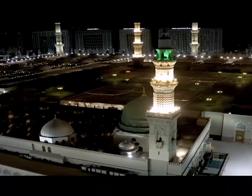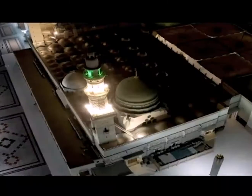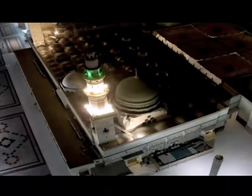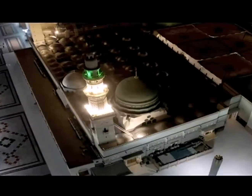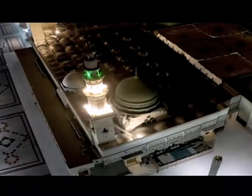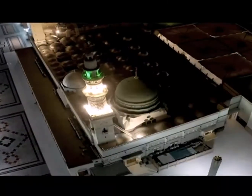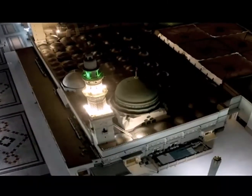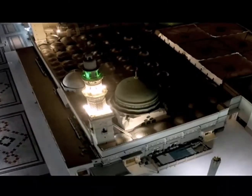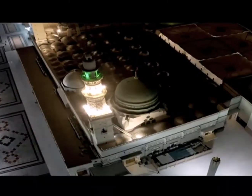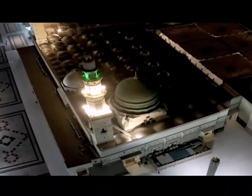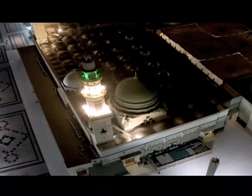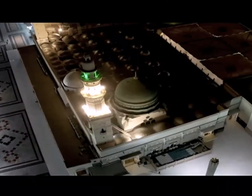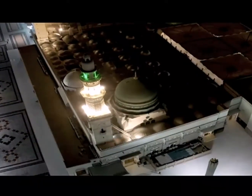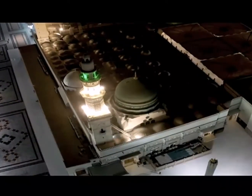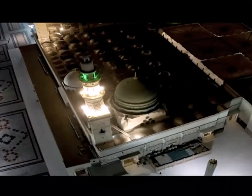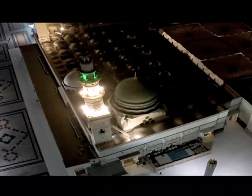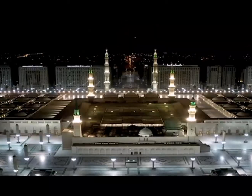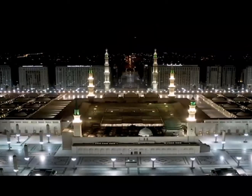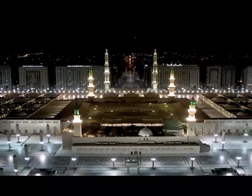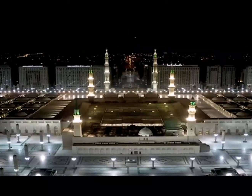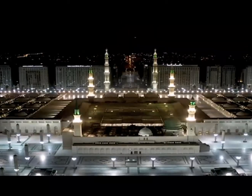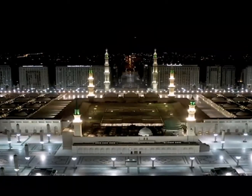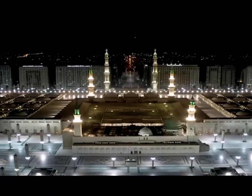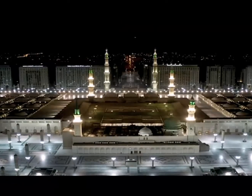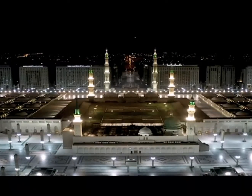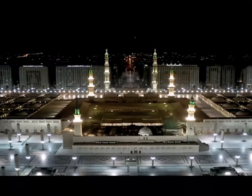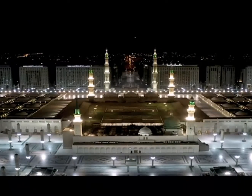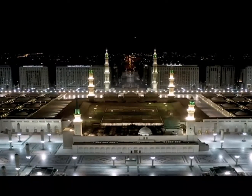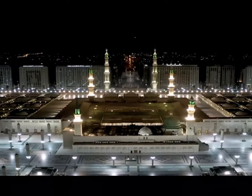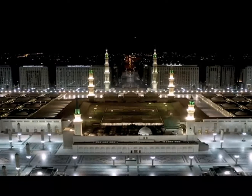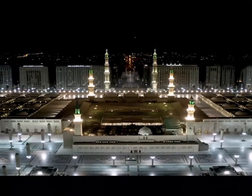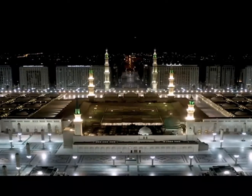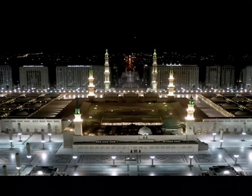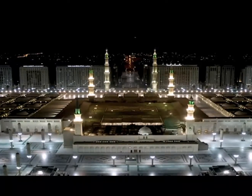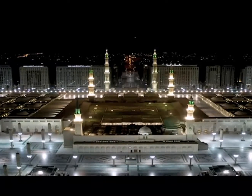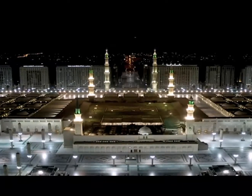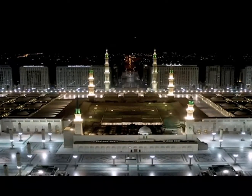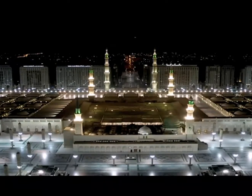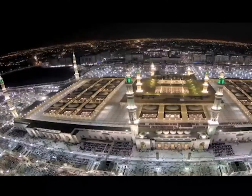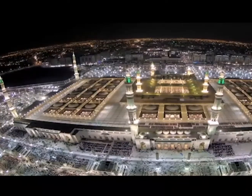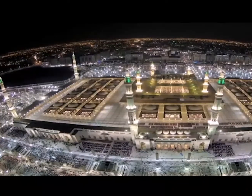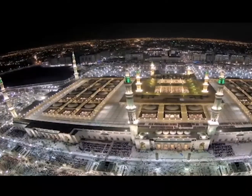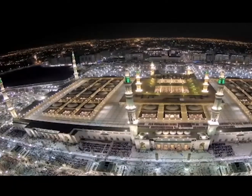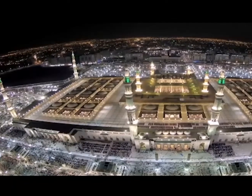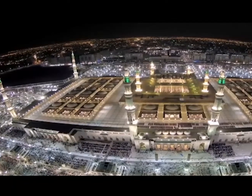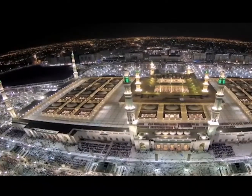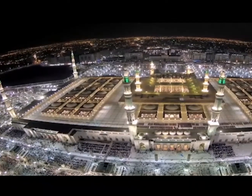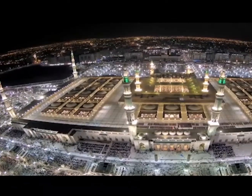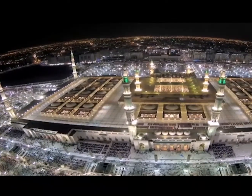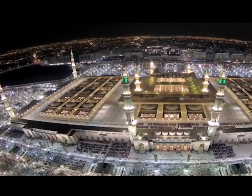رسول اللہ وعلی آلک واصحابک یا حبیب اللہ۔ الصلاة والسلام علیک یا